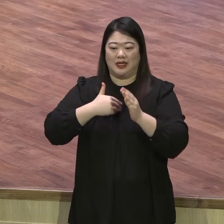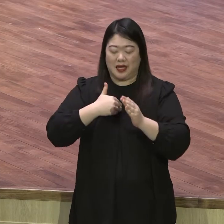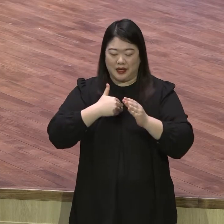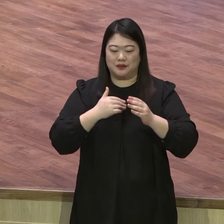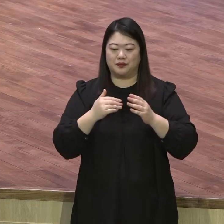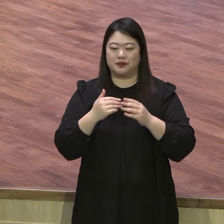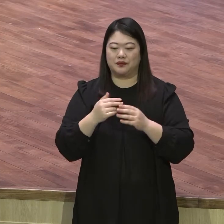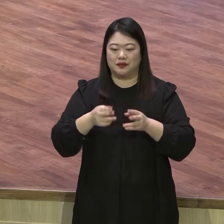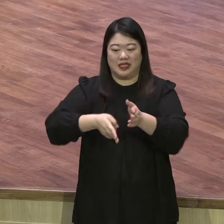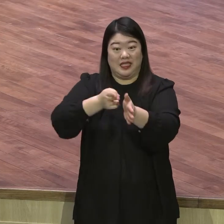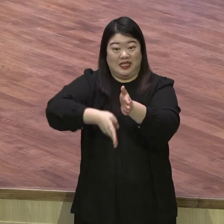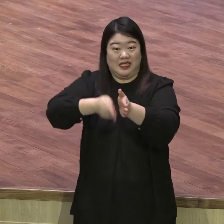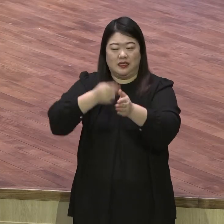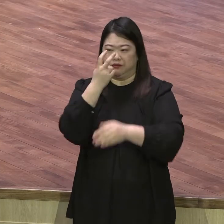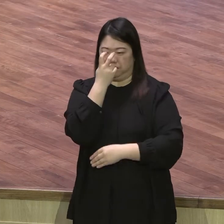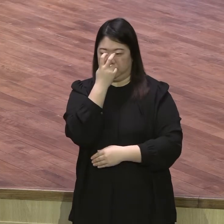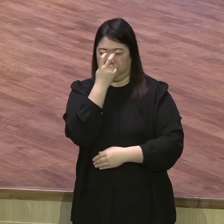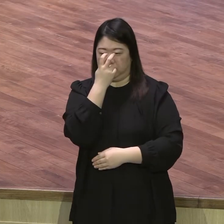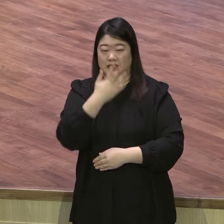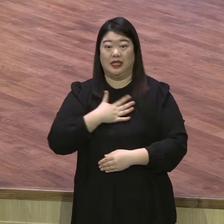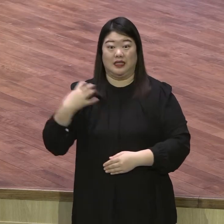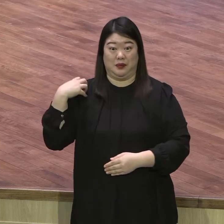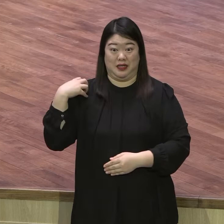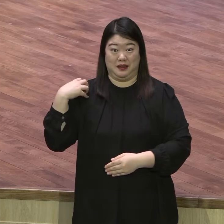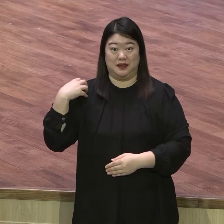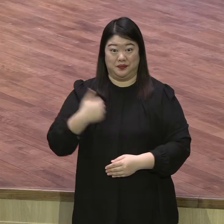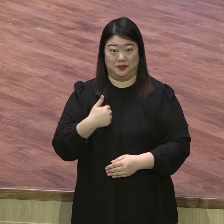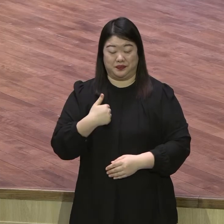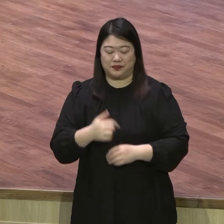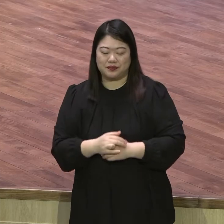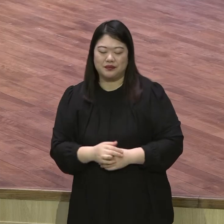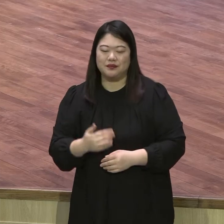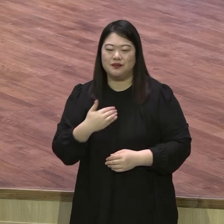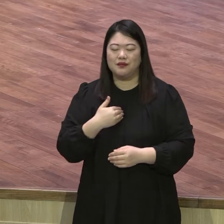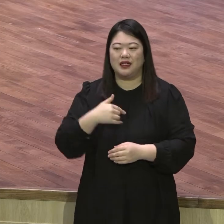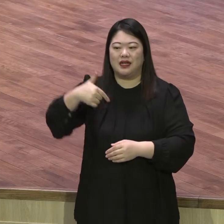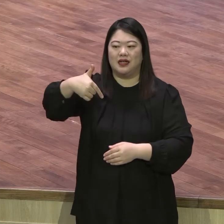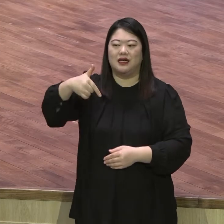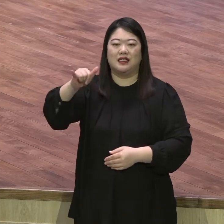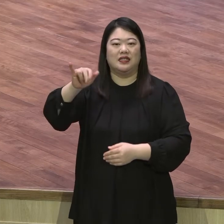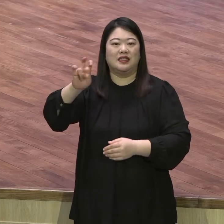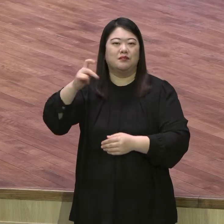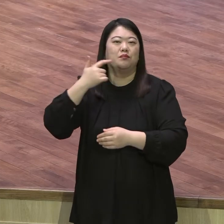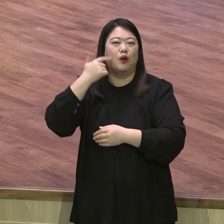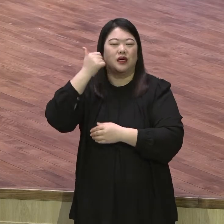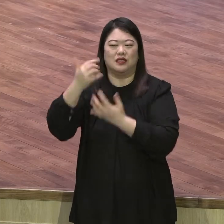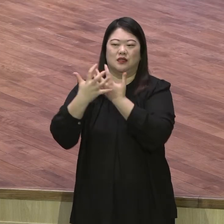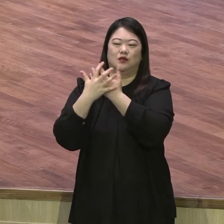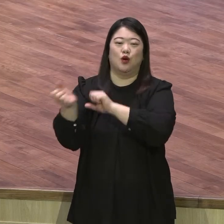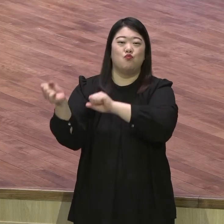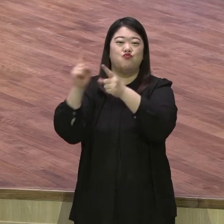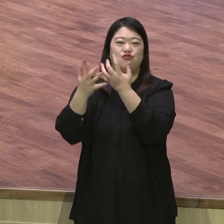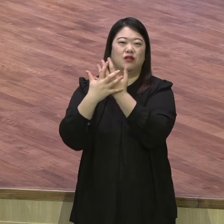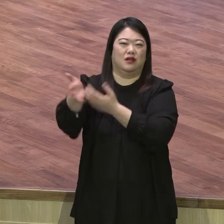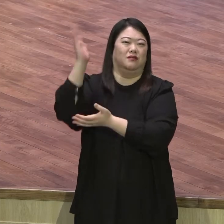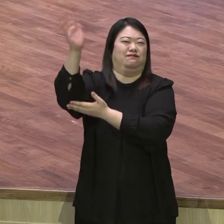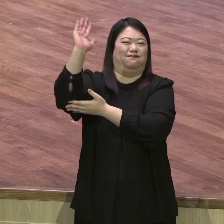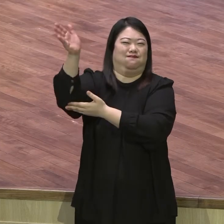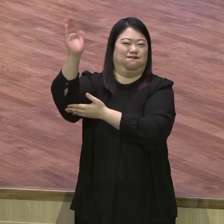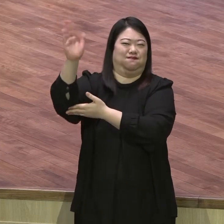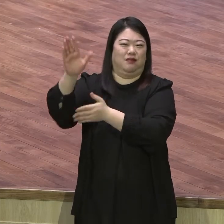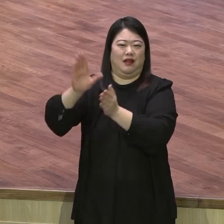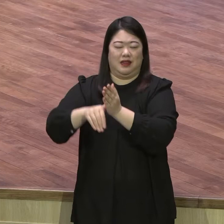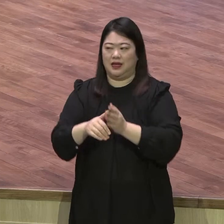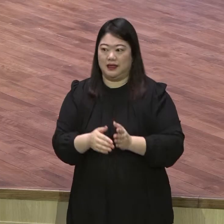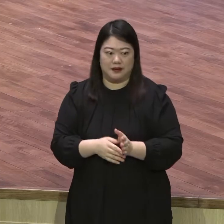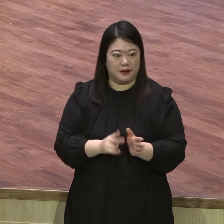철도보초를 자원했어요. 그러면 김춘기 목사님이 그때 부흥집회 한참을 부흥사인데 그분이 동두천 감리교회 부흥해라고